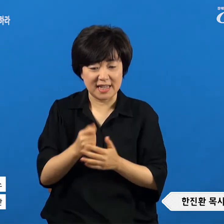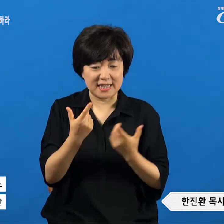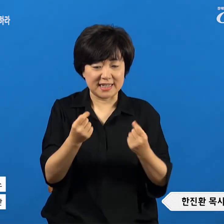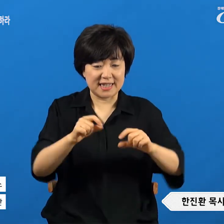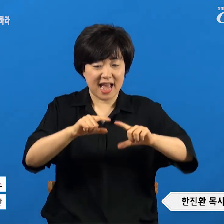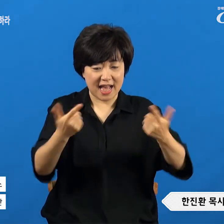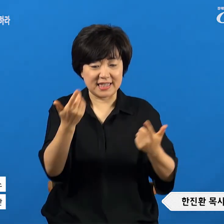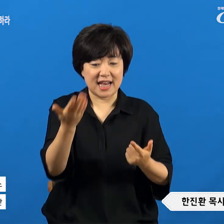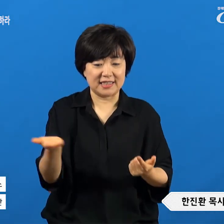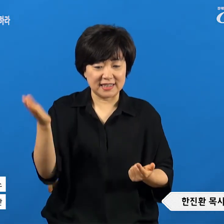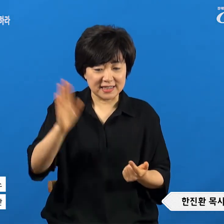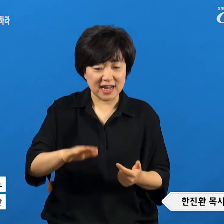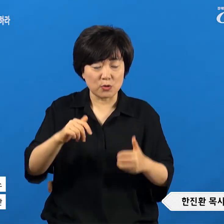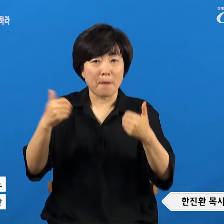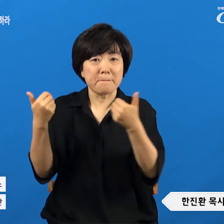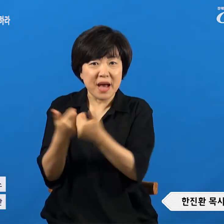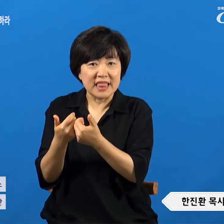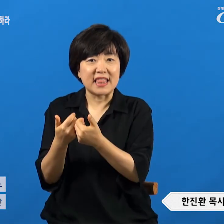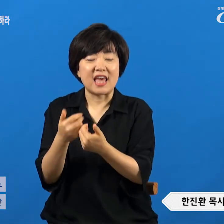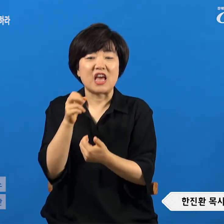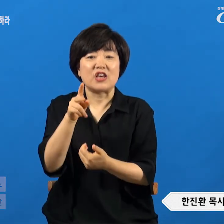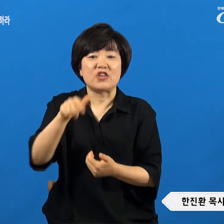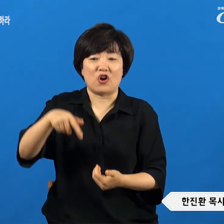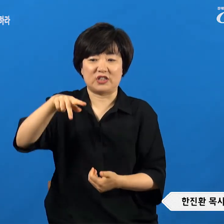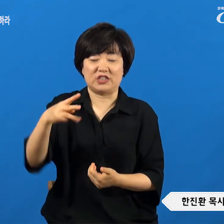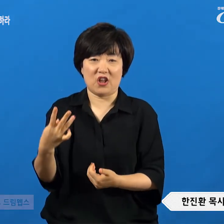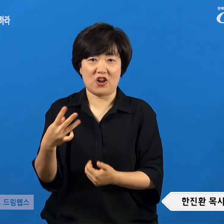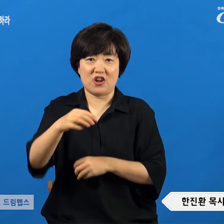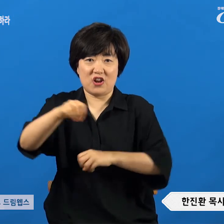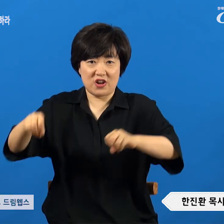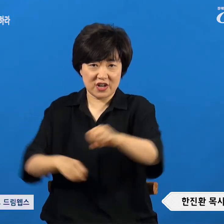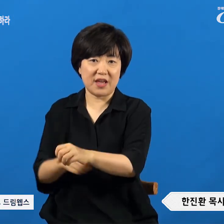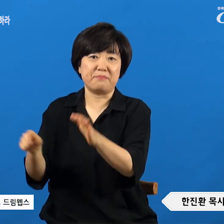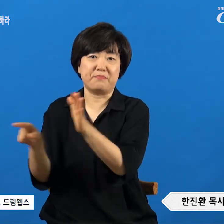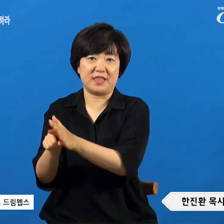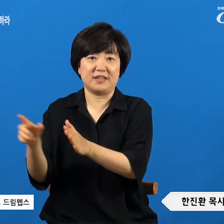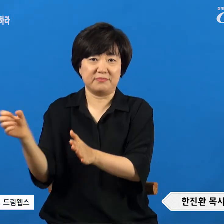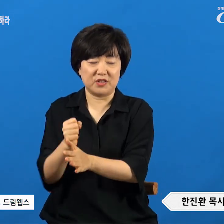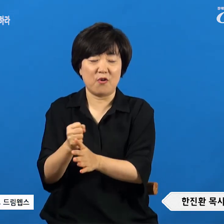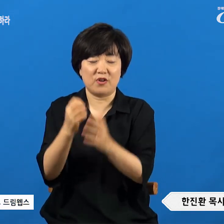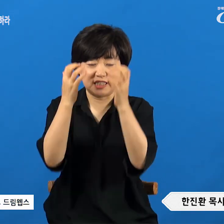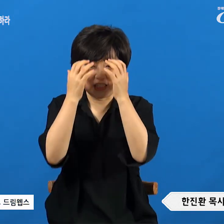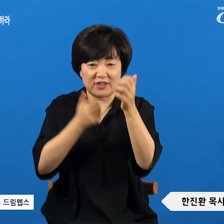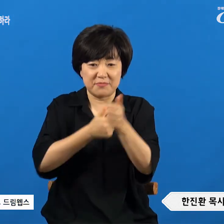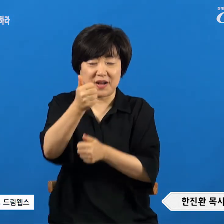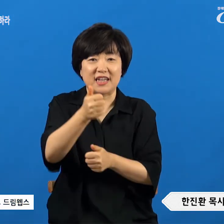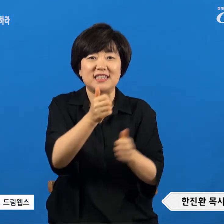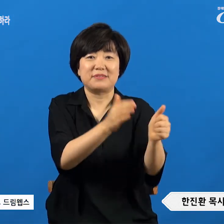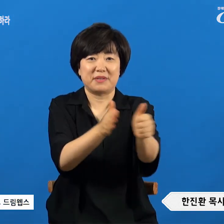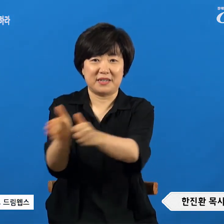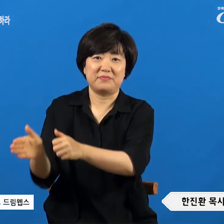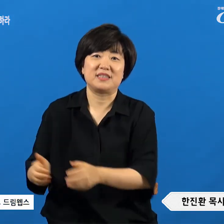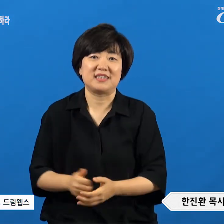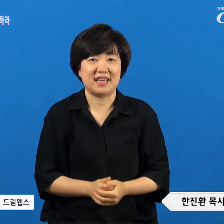이 역설의 믿음으로 시련을 돌파할 수 있는 우리 모두가 될 수 있기를 바랍니다.